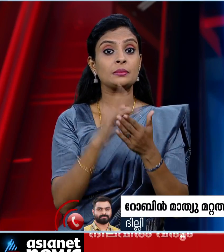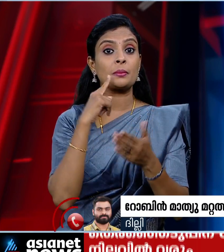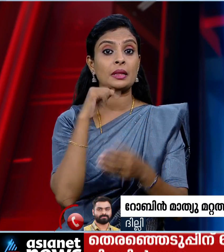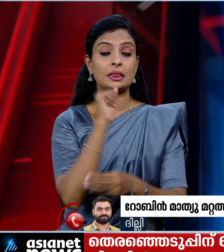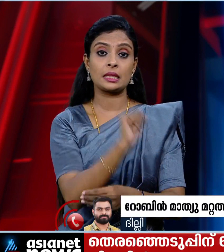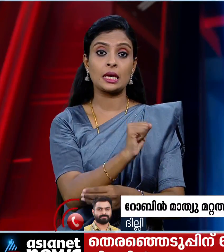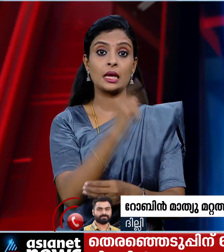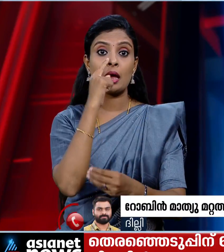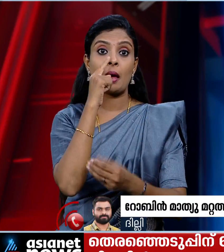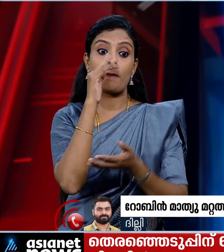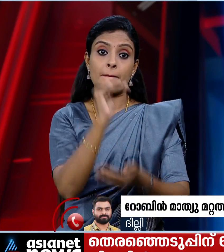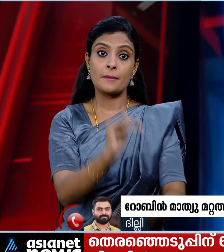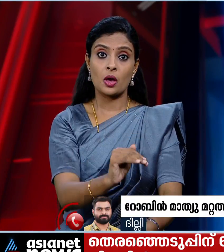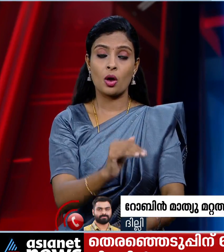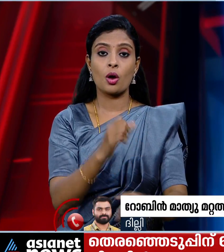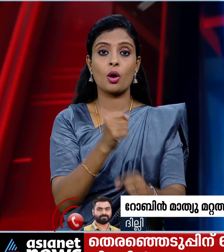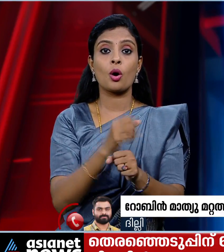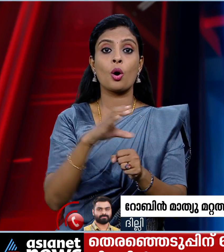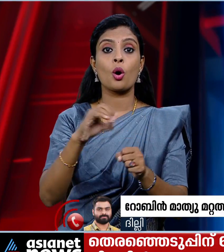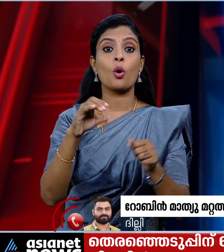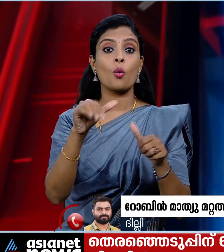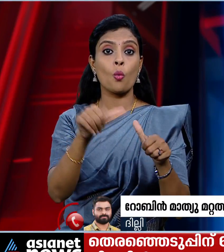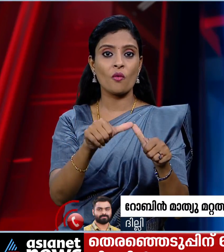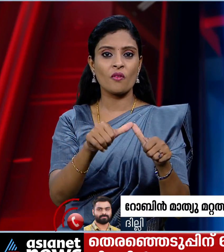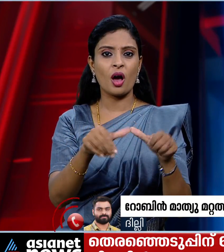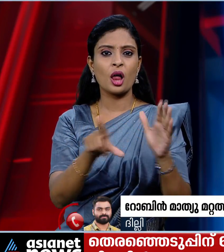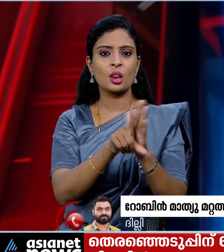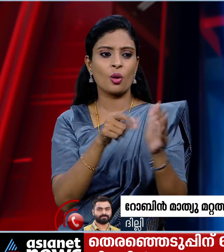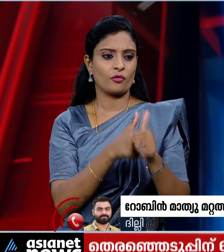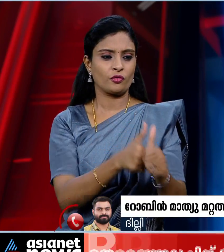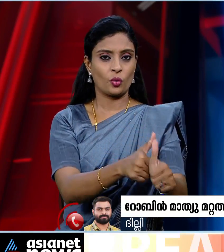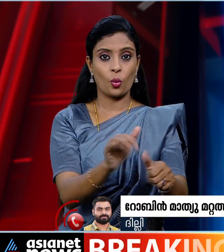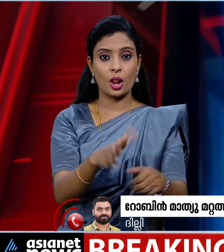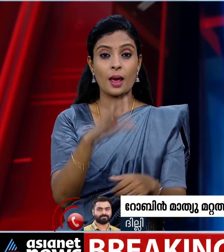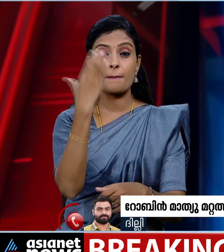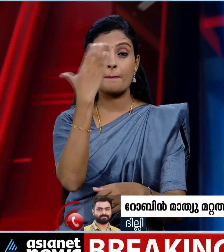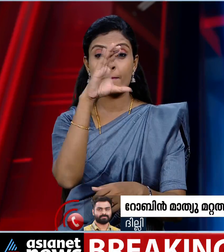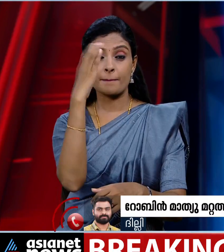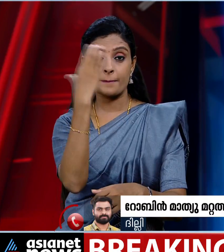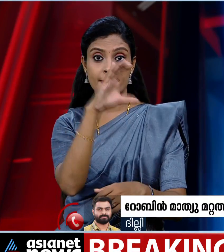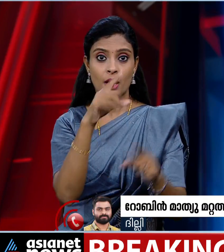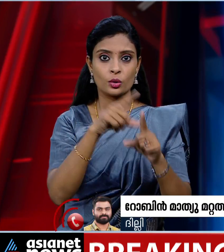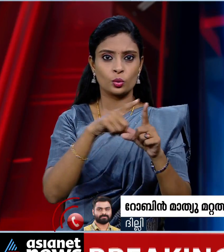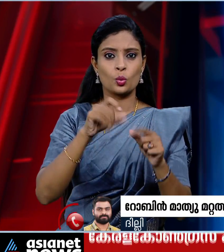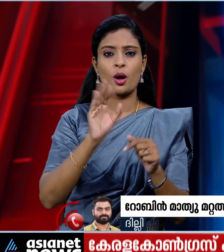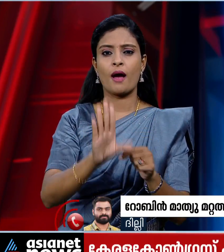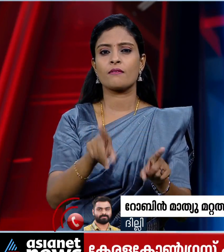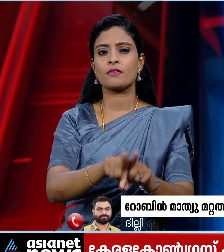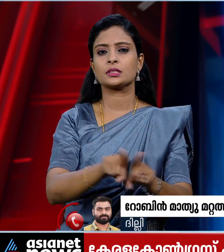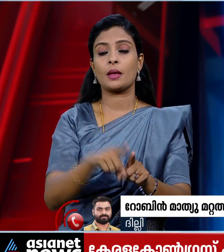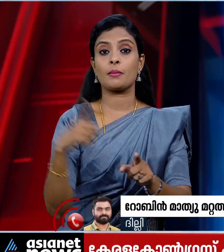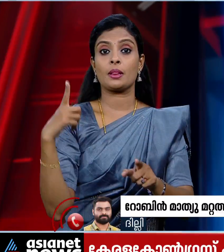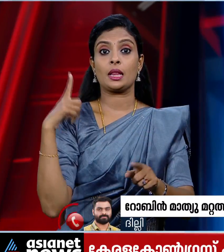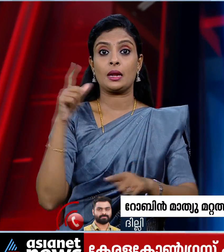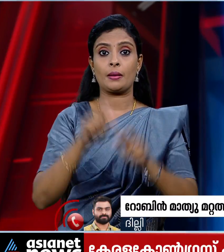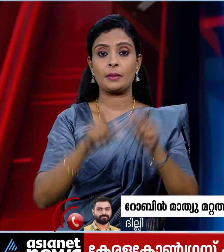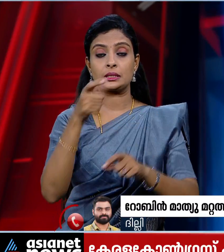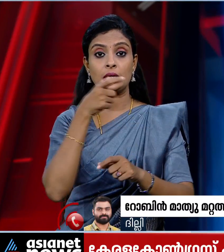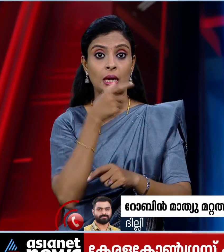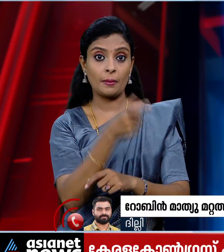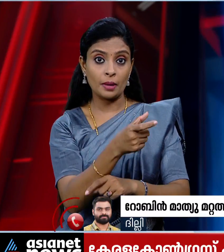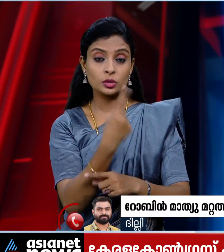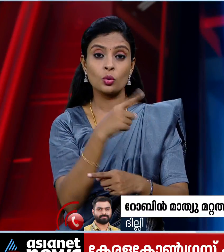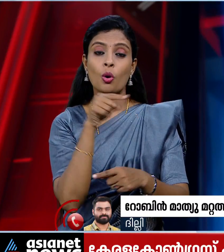മകൾ ഗോവയിൽ അനധികൃതമായി ബാർ നടത്തുകയാണ് എന്ന ആരോപണമാണ് കോൺഗ്രസ് ഉന്നയിച്ചിരുന്നത്. അതിന്റെ അടിസ്ഥാനത്തിൽ പിന്നാലെ തന്നെ സ്മൃതി